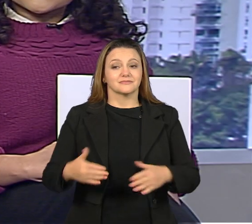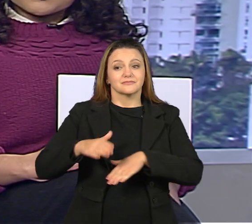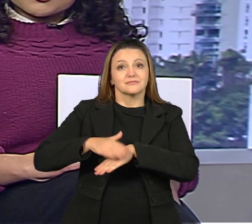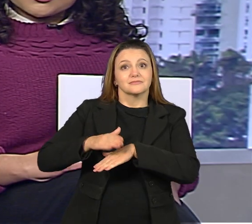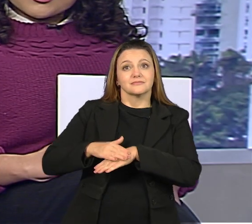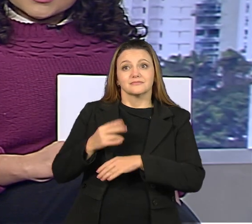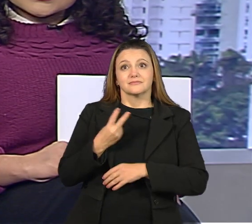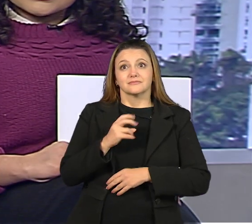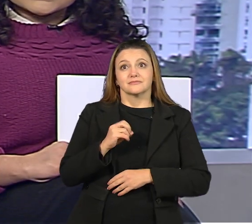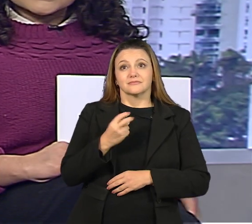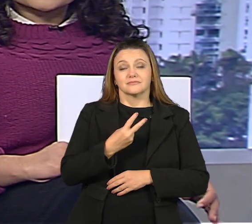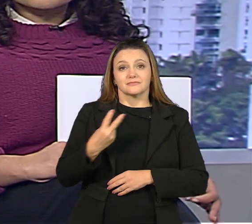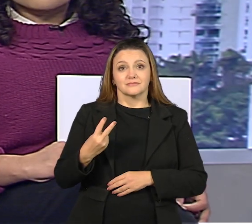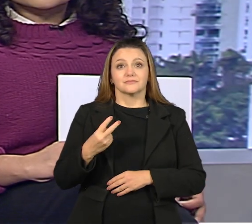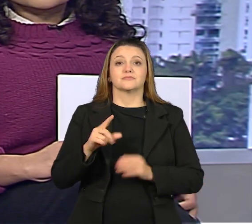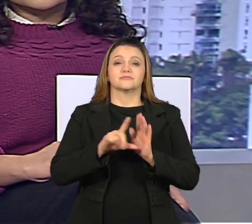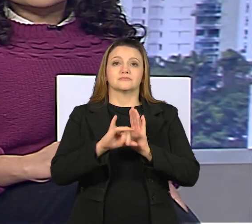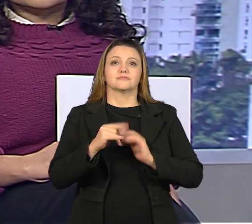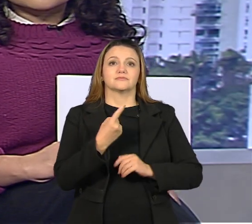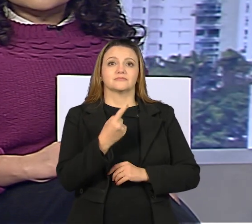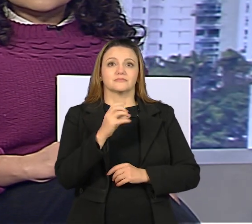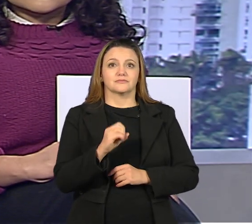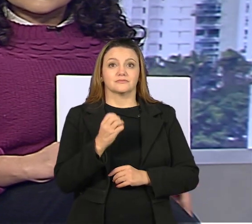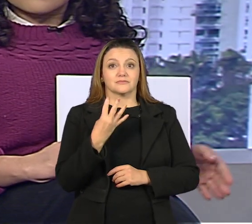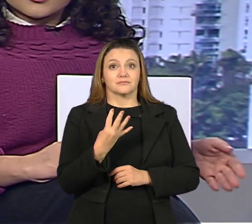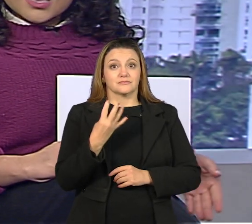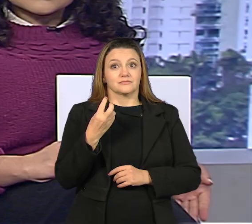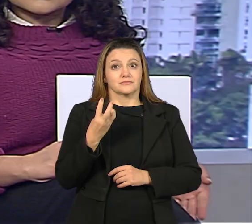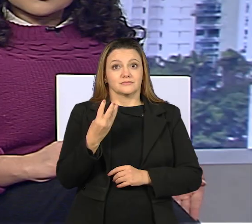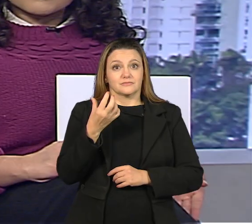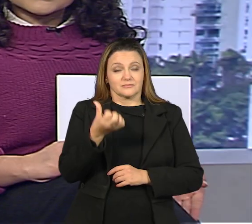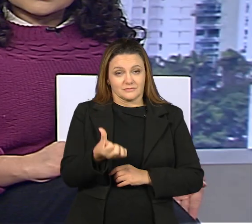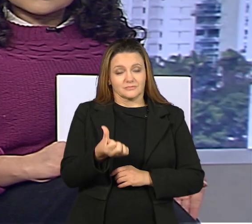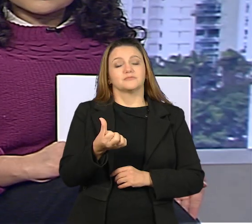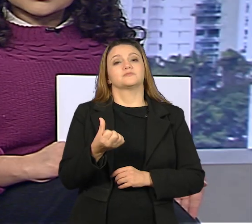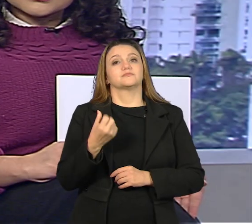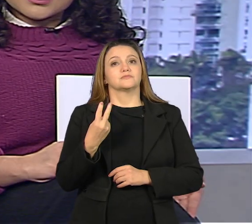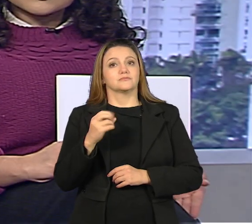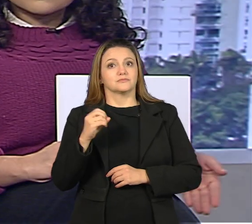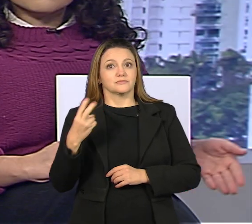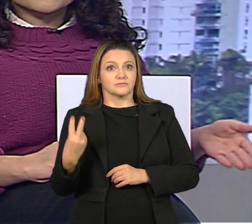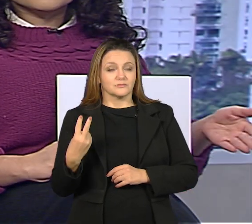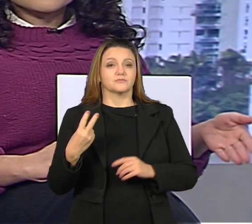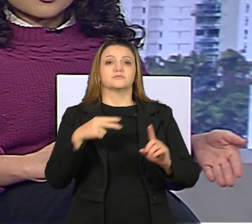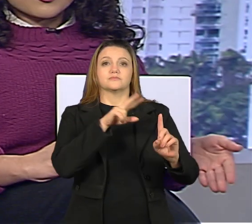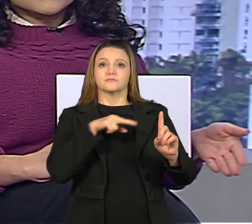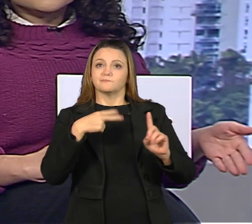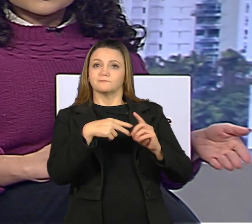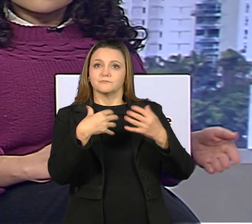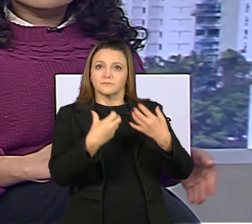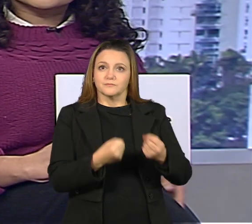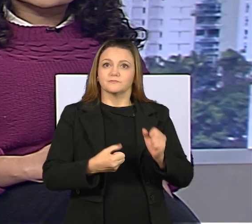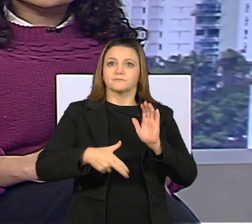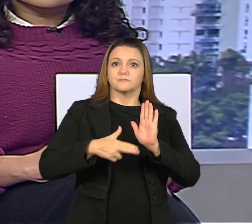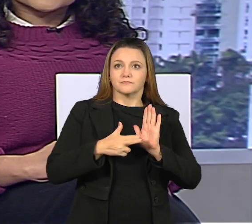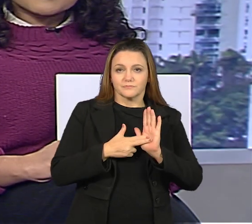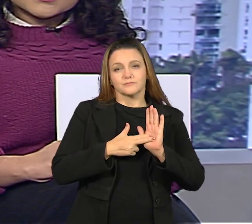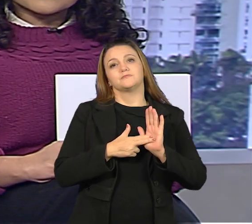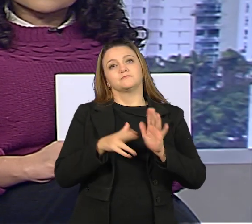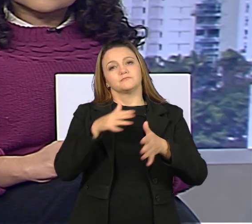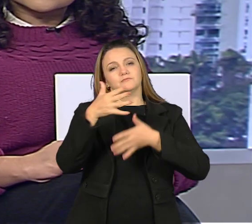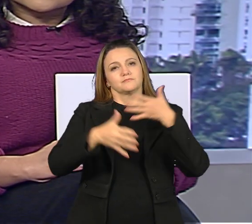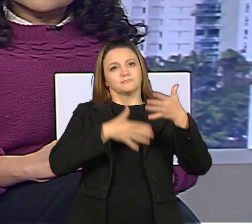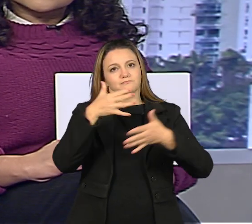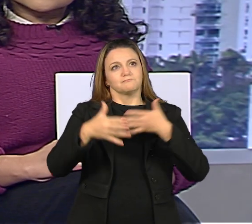Criada em 2002, a Lei 10.436 reconhece a língua brasileira de sinais como meio legal de comunicação e